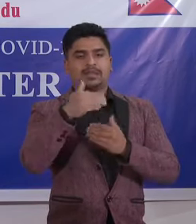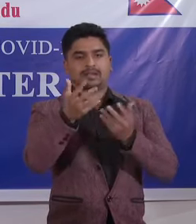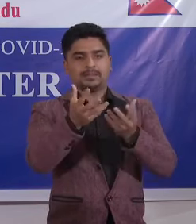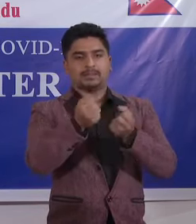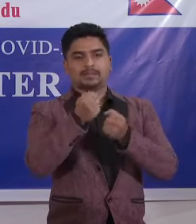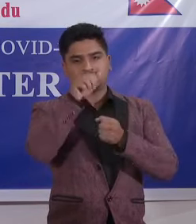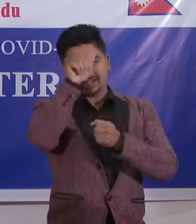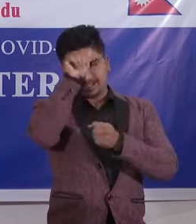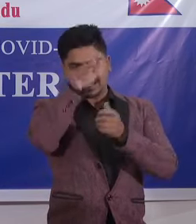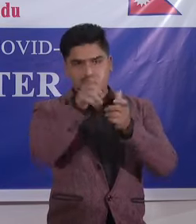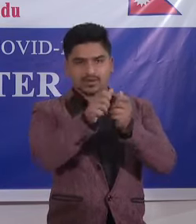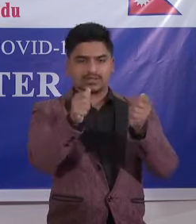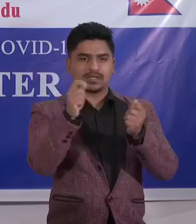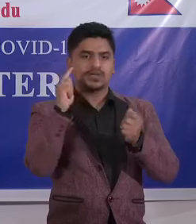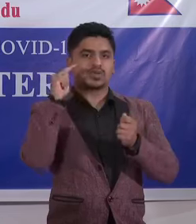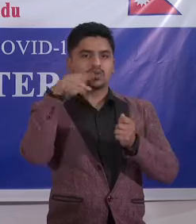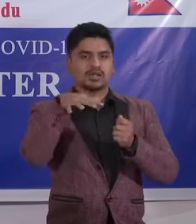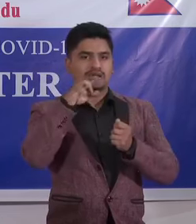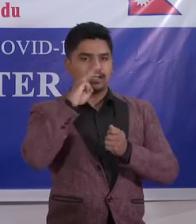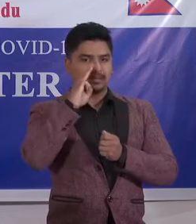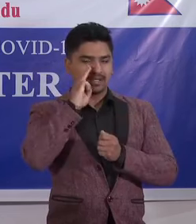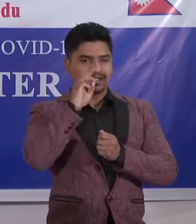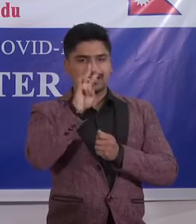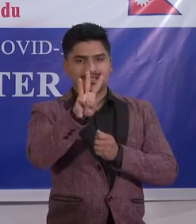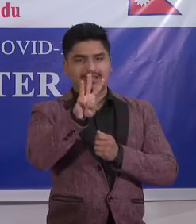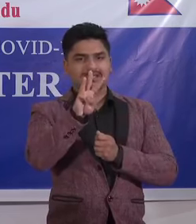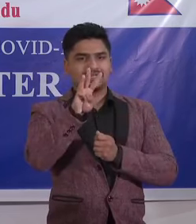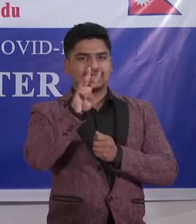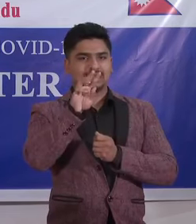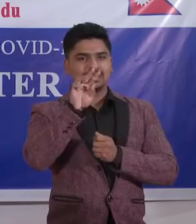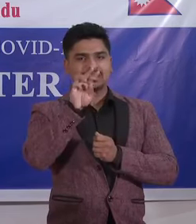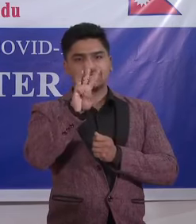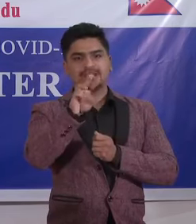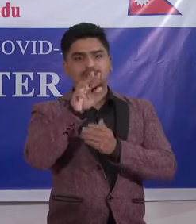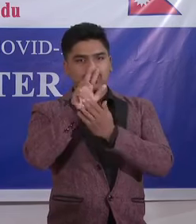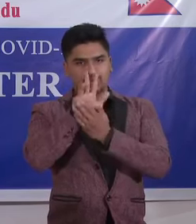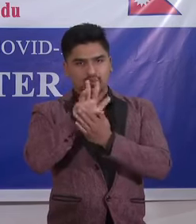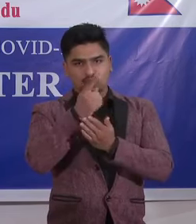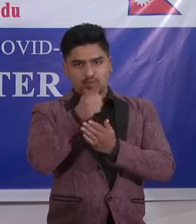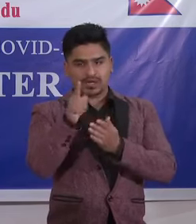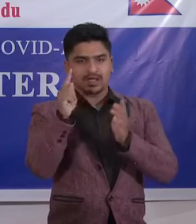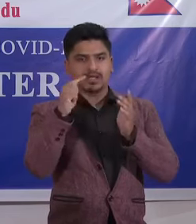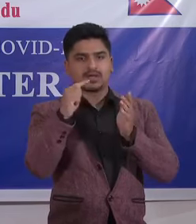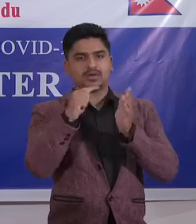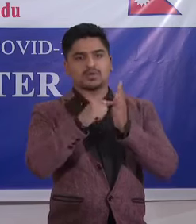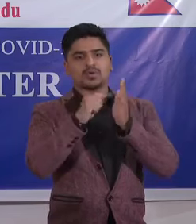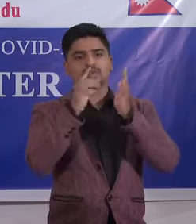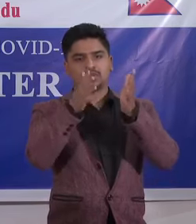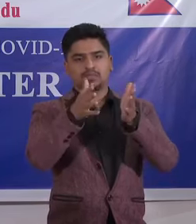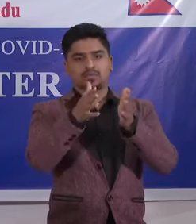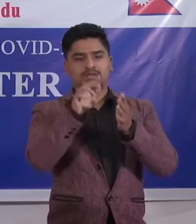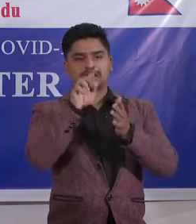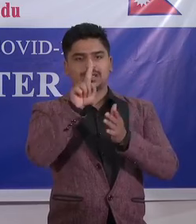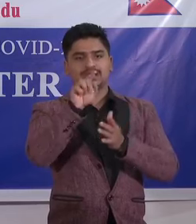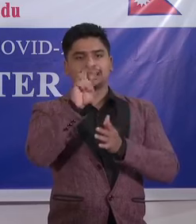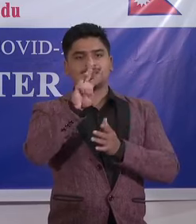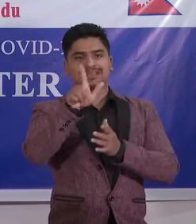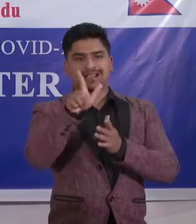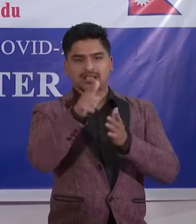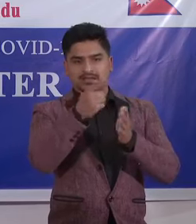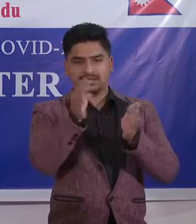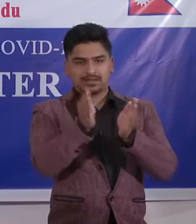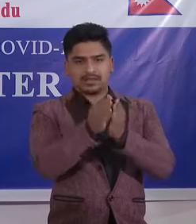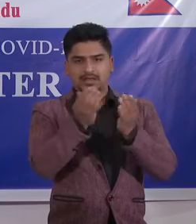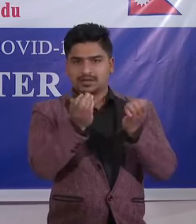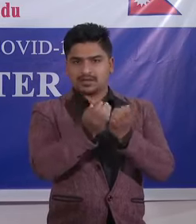अनुसार कोईलाली मा 349 सोटा, कंचनपुर मा 1136 सोटा गरी, कूल